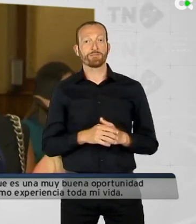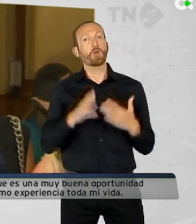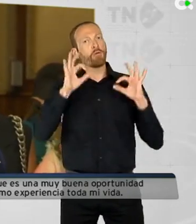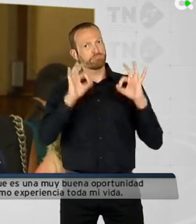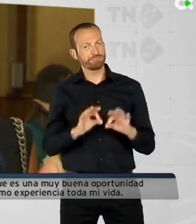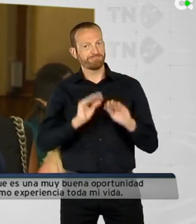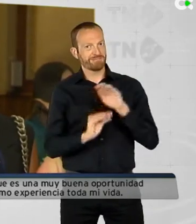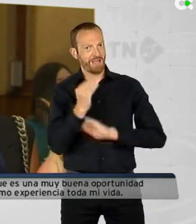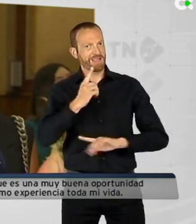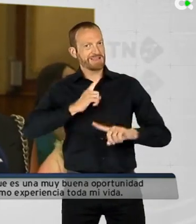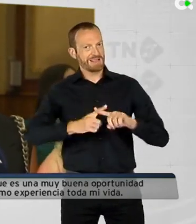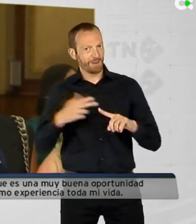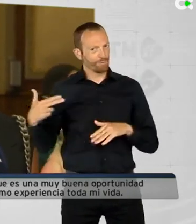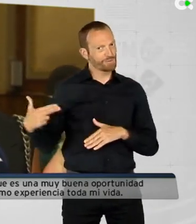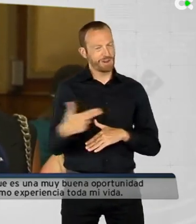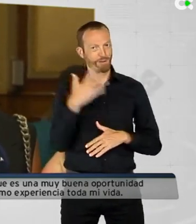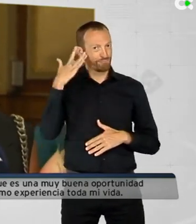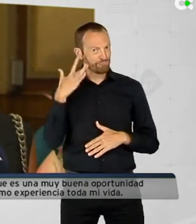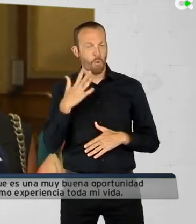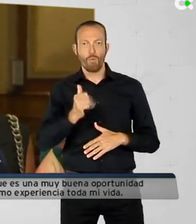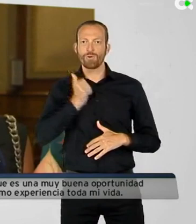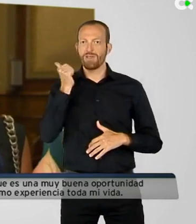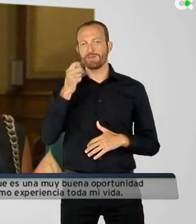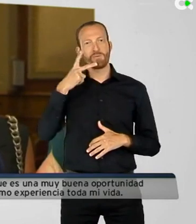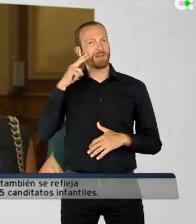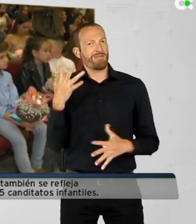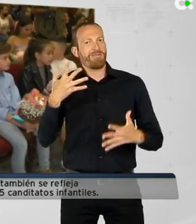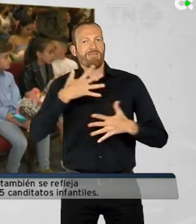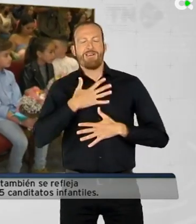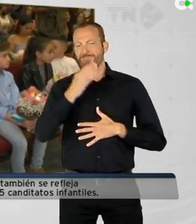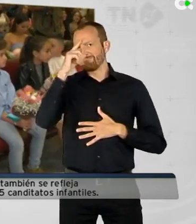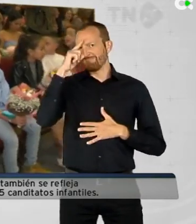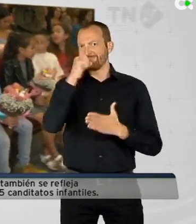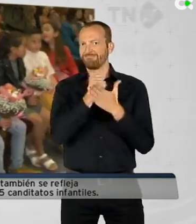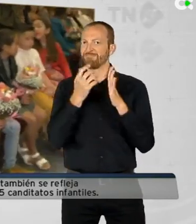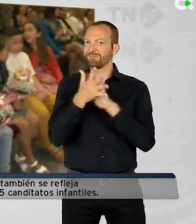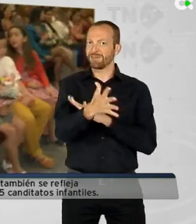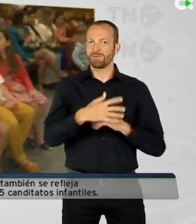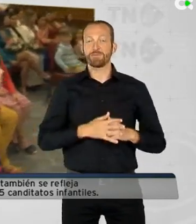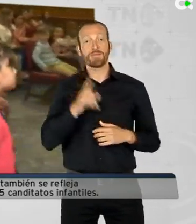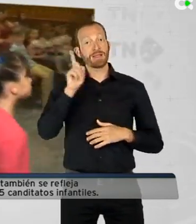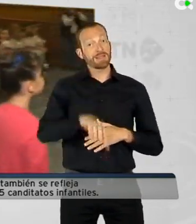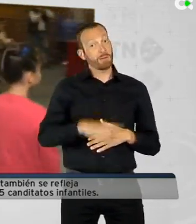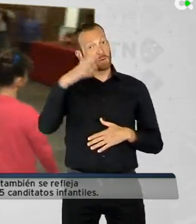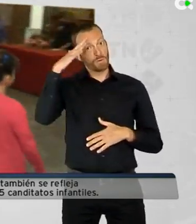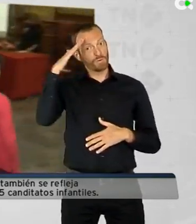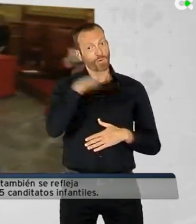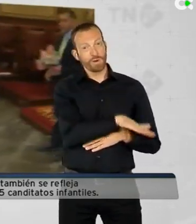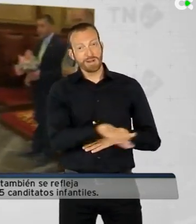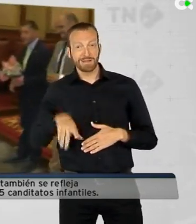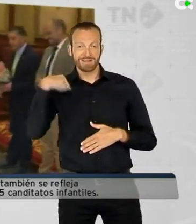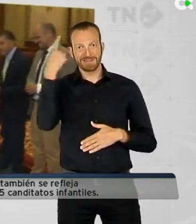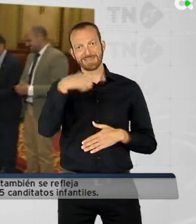considero que es una muy buena oportunidad y algo que voy a tener como experiencia toda mi vida. Una ilusión que también se refleja en las caras de los